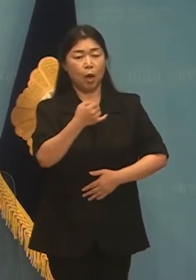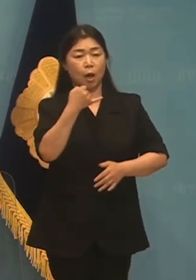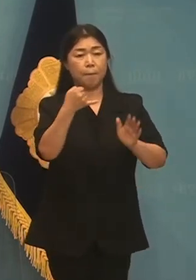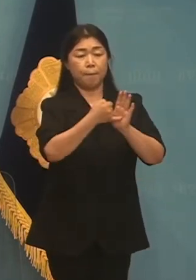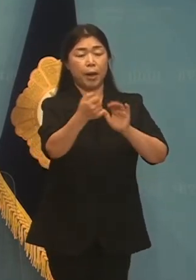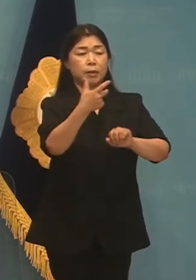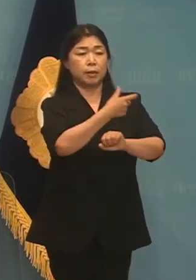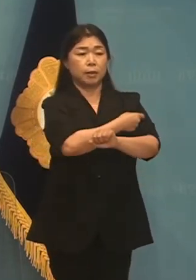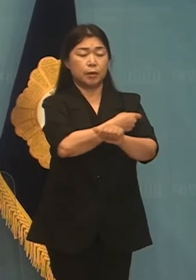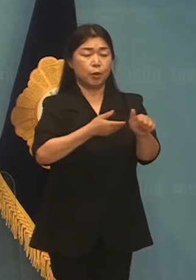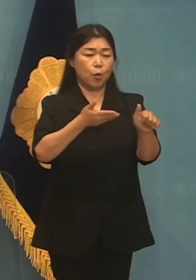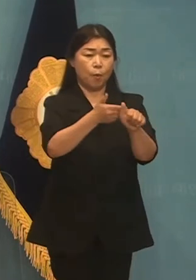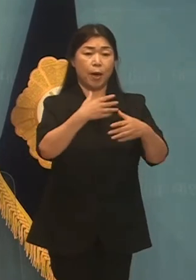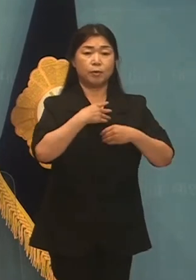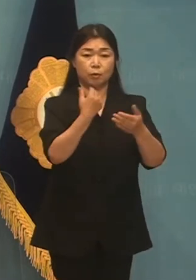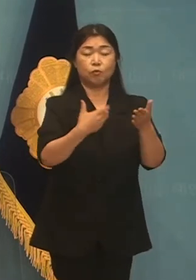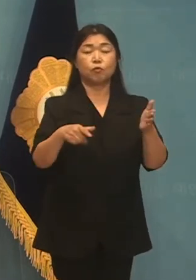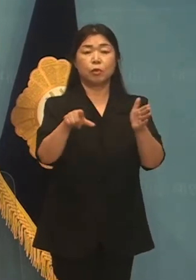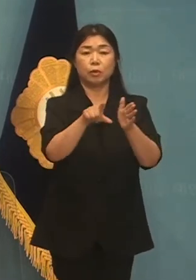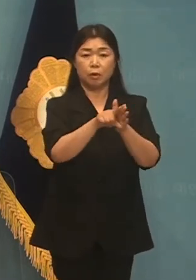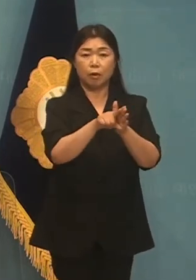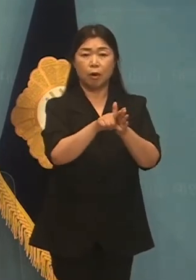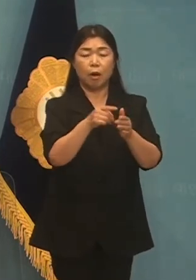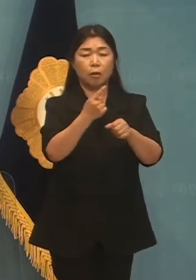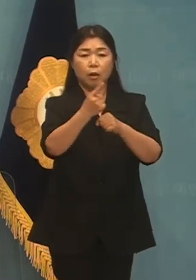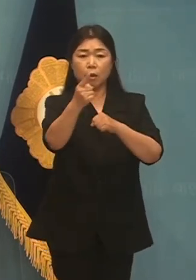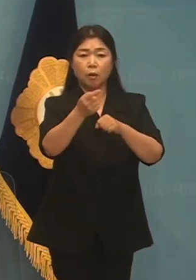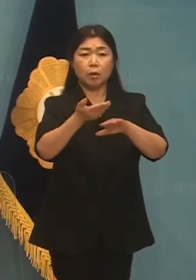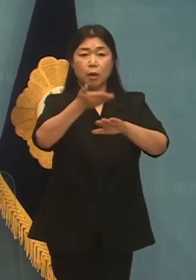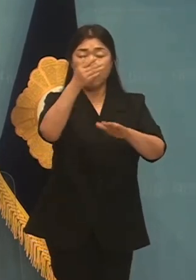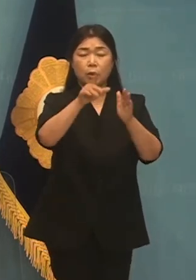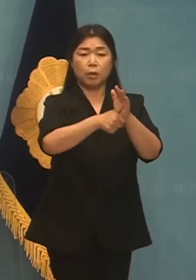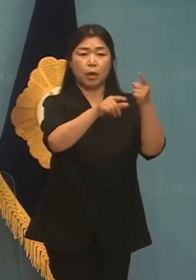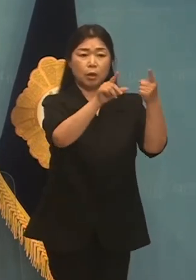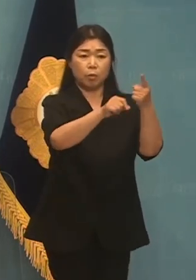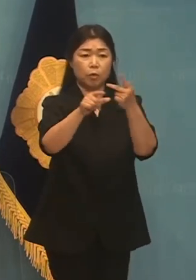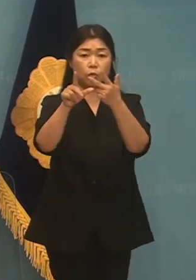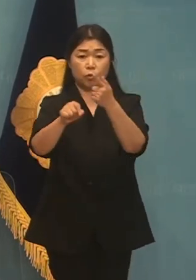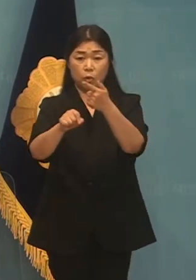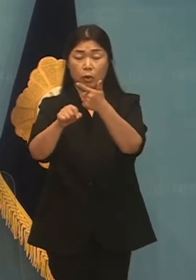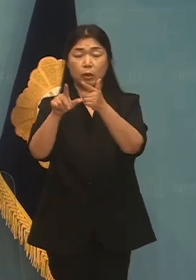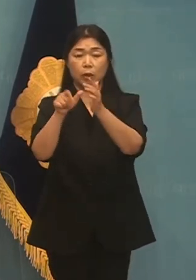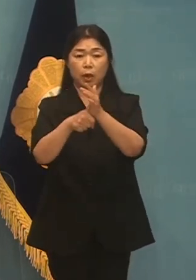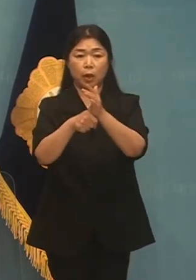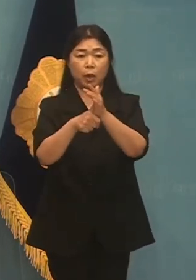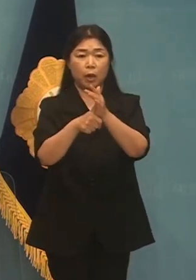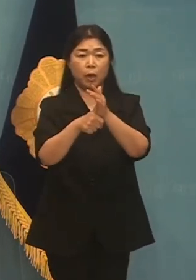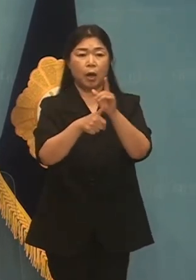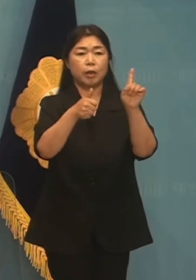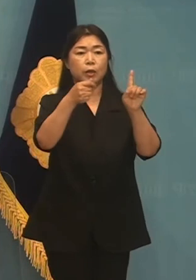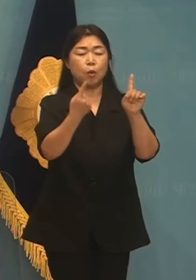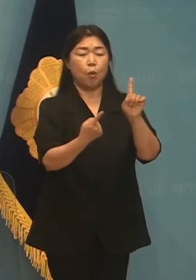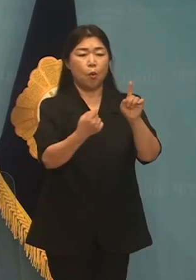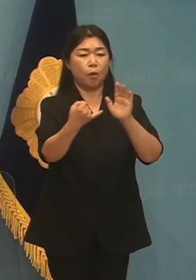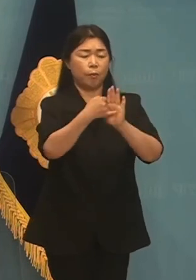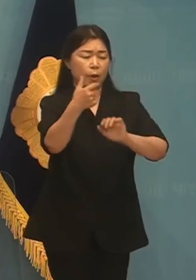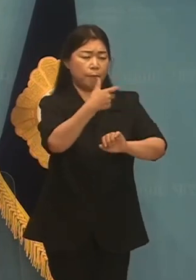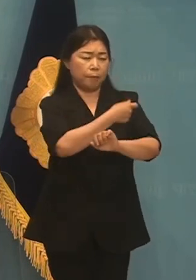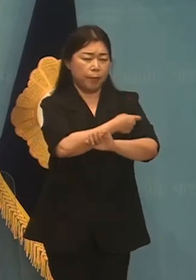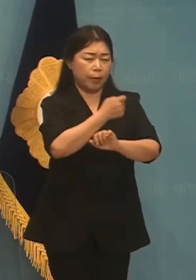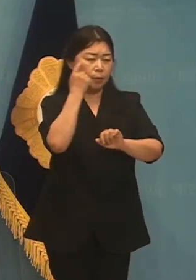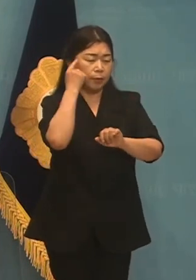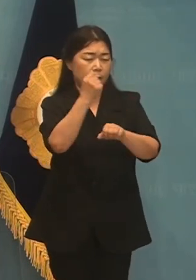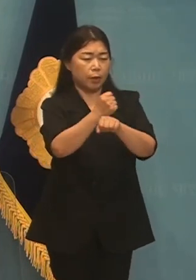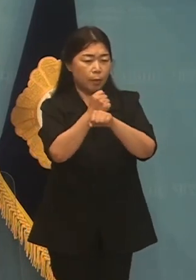백신 공급 안정화를 위해 내년 상반기 국산 코로나19 백신 개발에 더욱